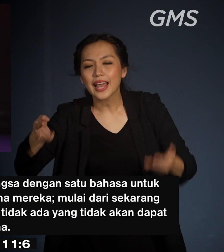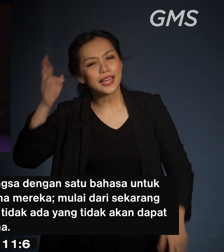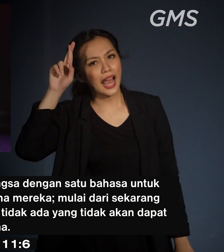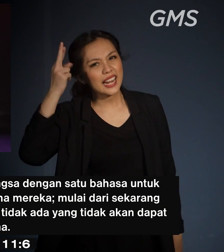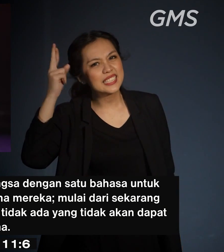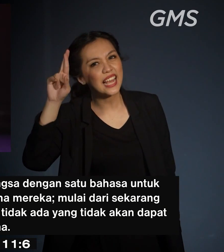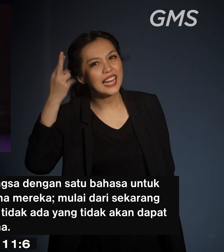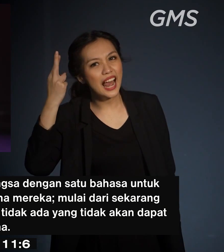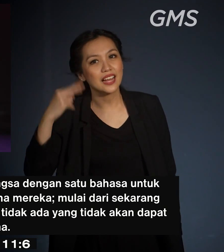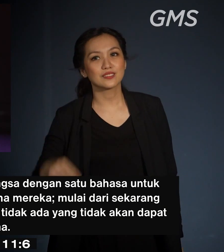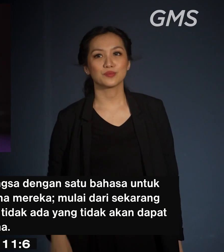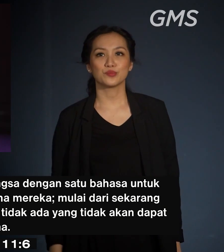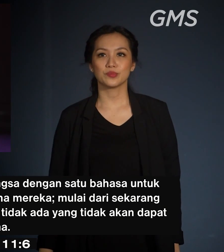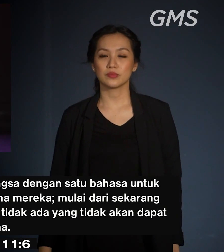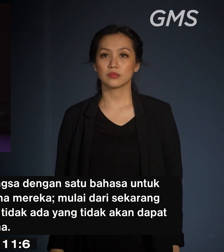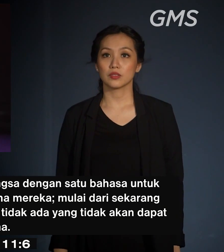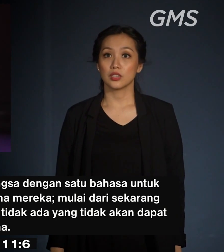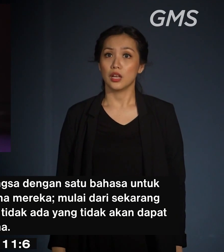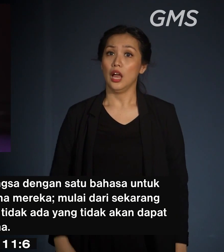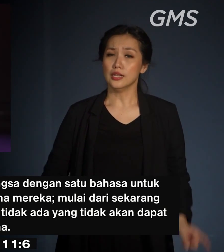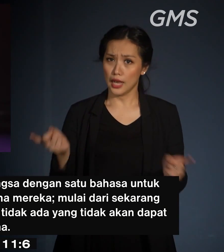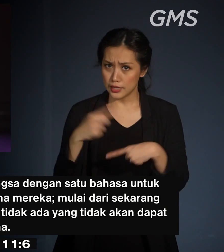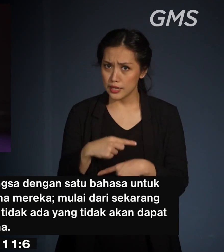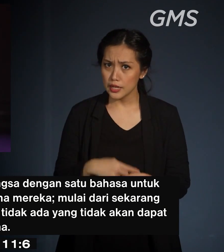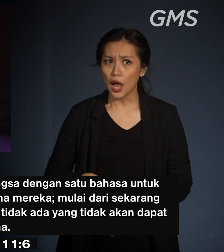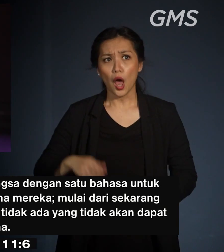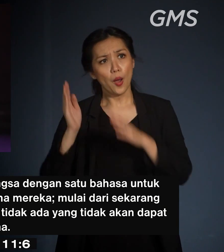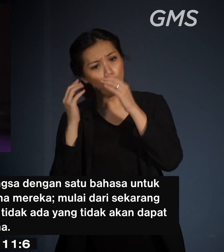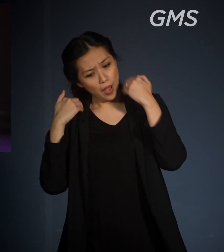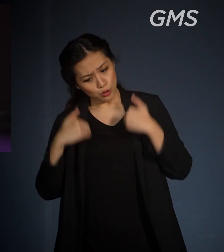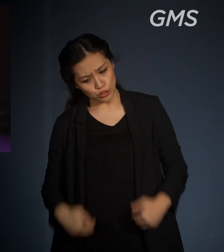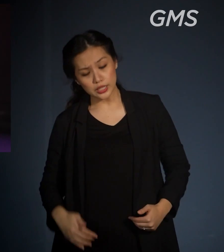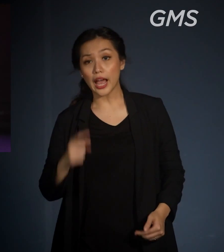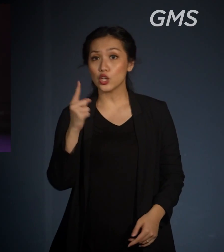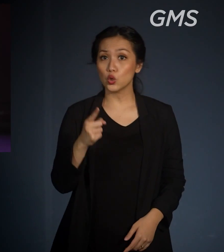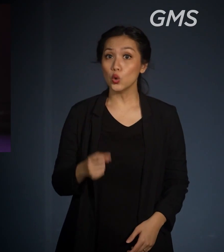Wow, berarti manusia ini punya kemampuan untuk bermimpi, untuk